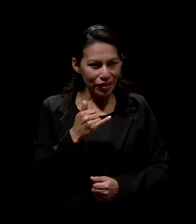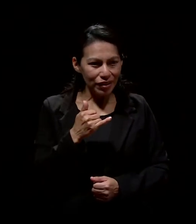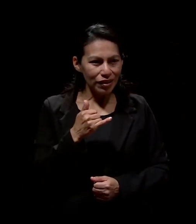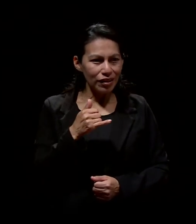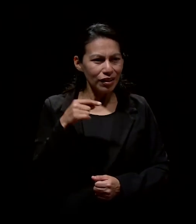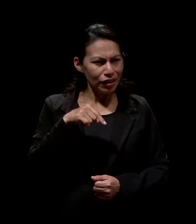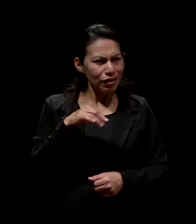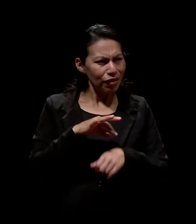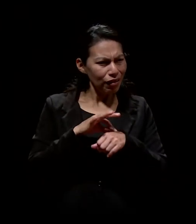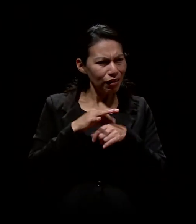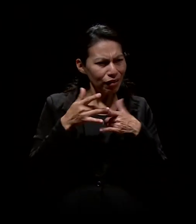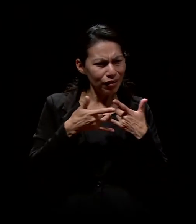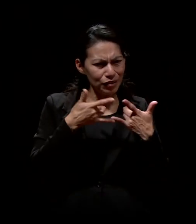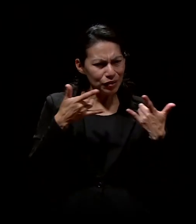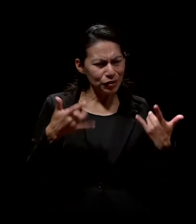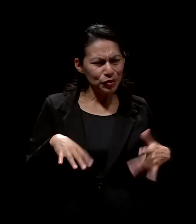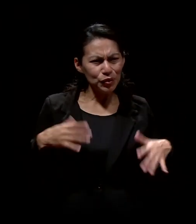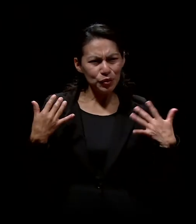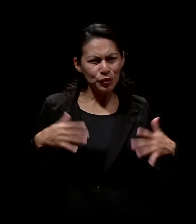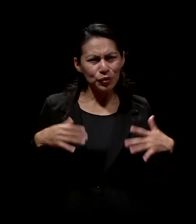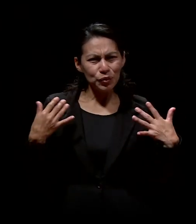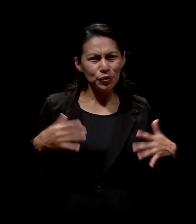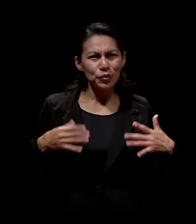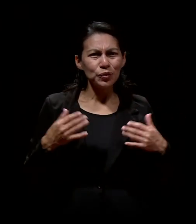Gaby, esta historia es